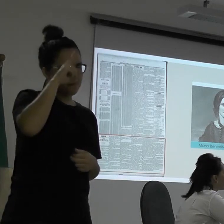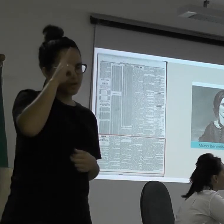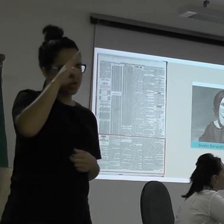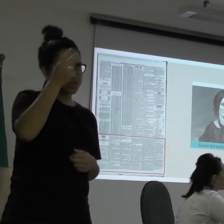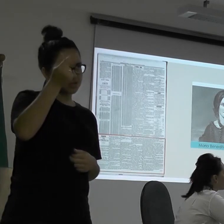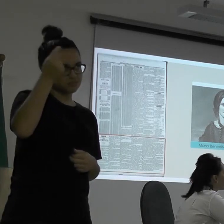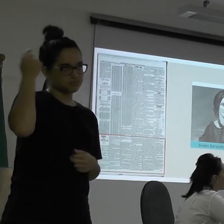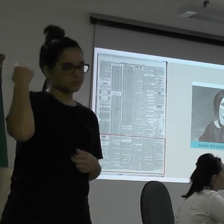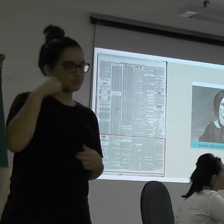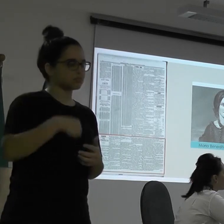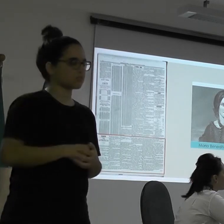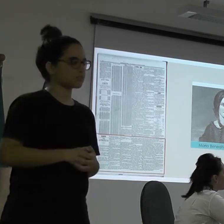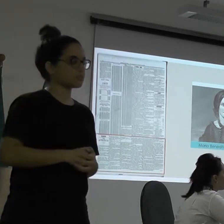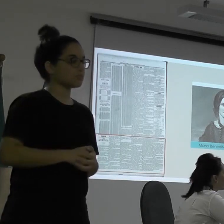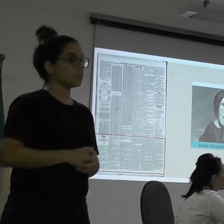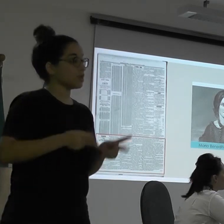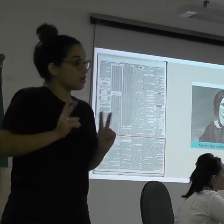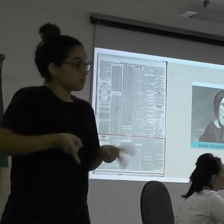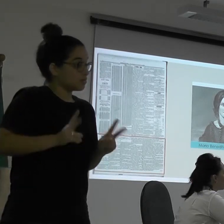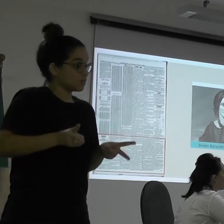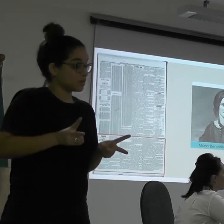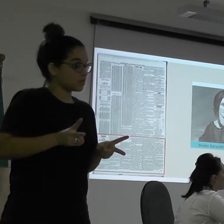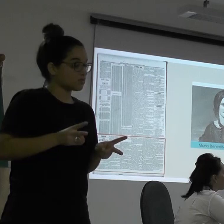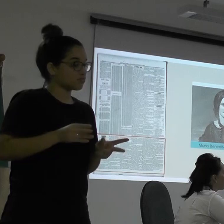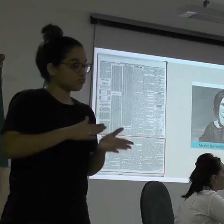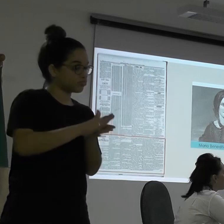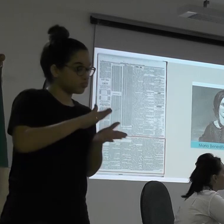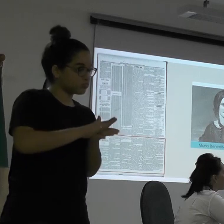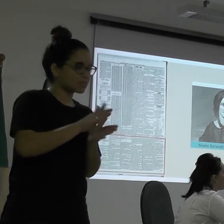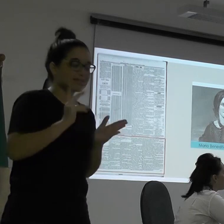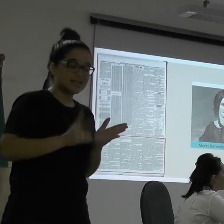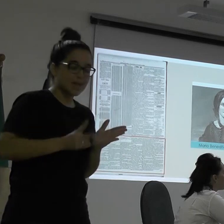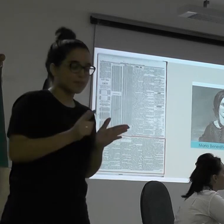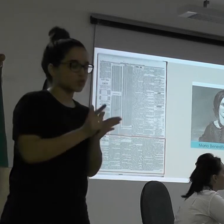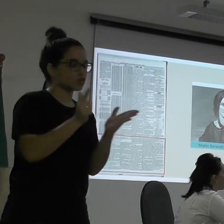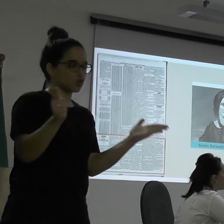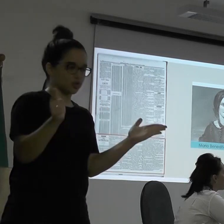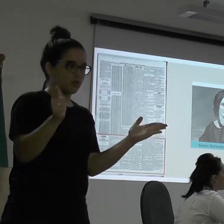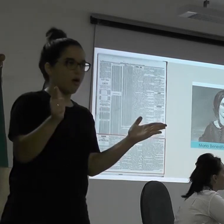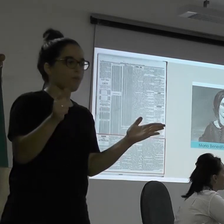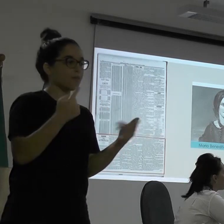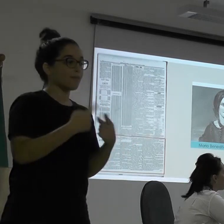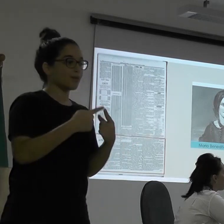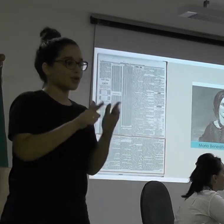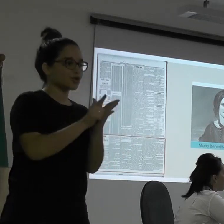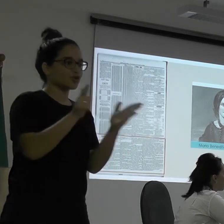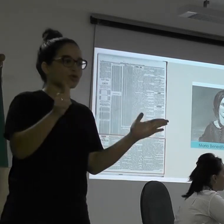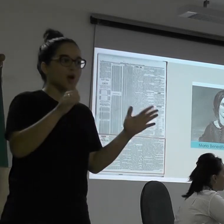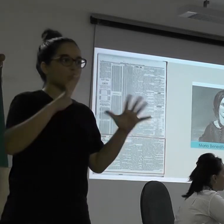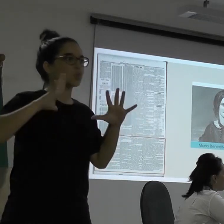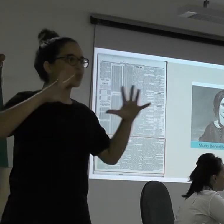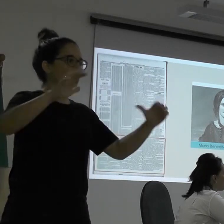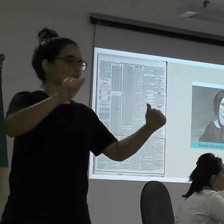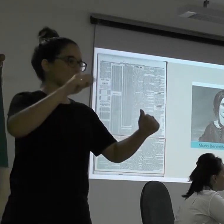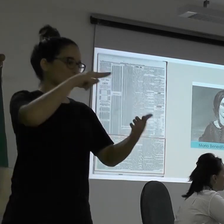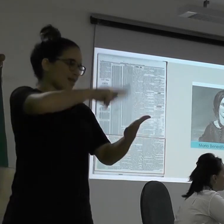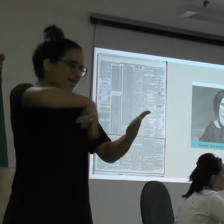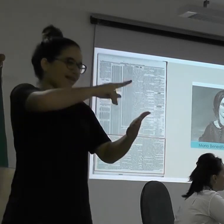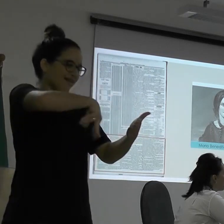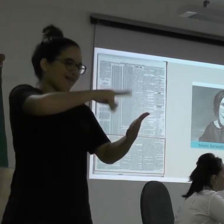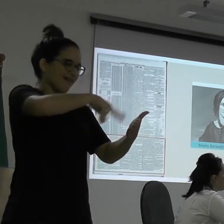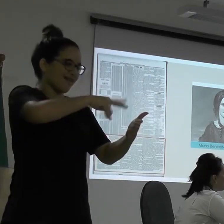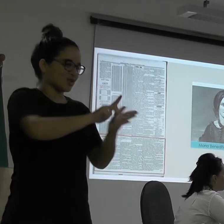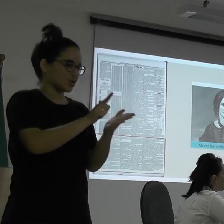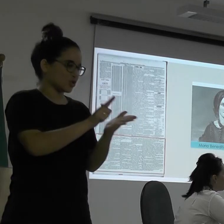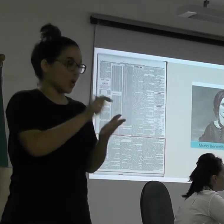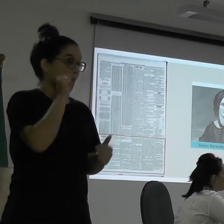a divulgação da sua obra em jornais, suporte que alcançava a maior parte do público da época, Júlia Lopes de